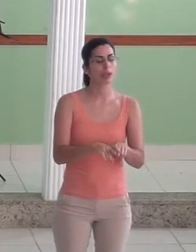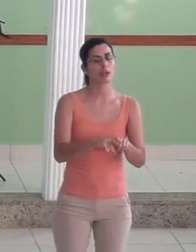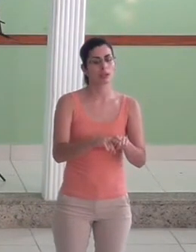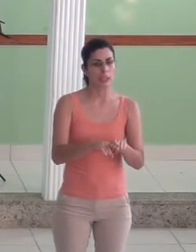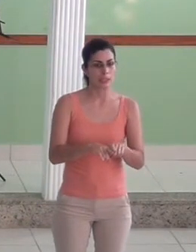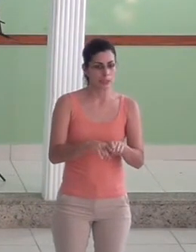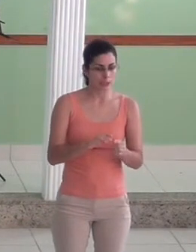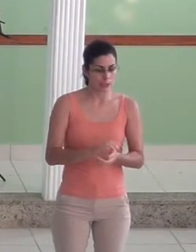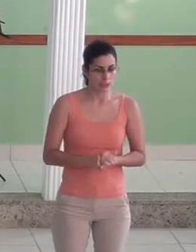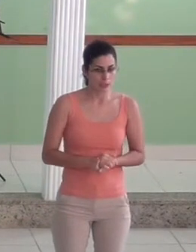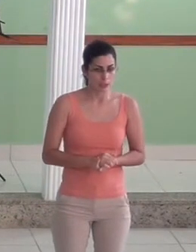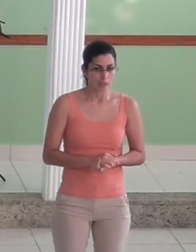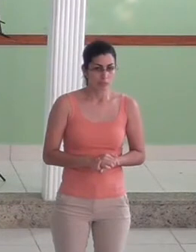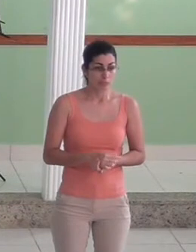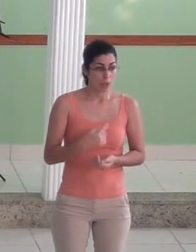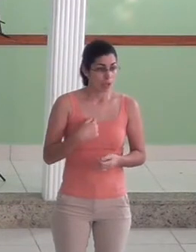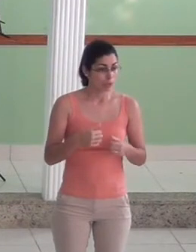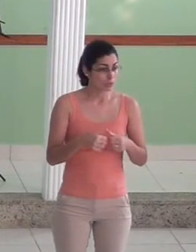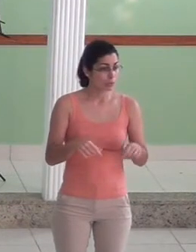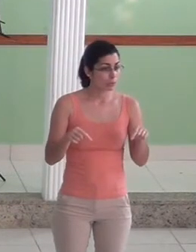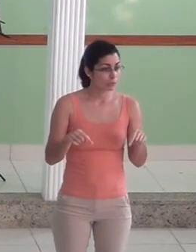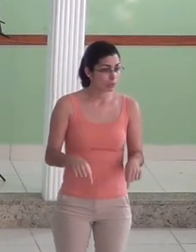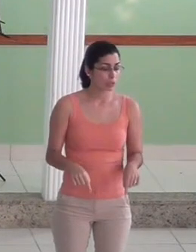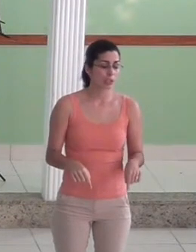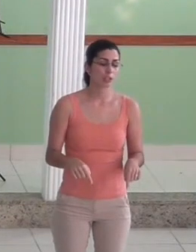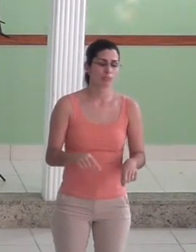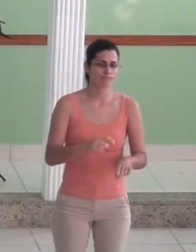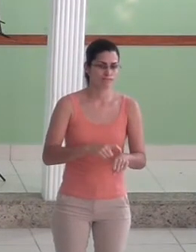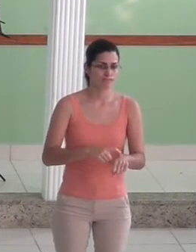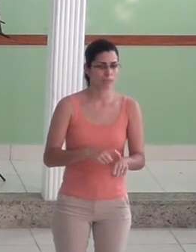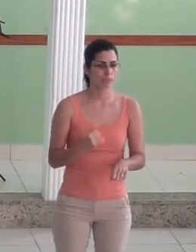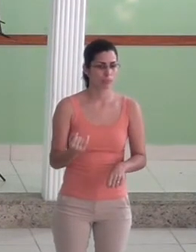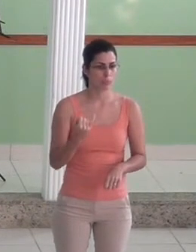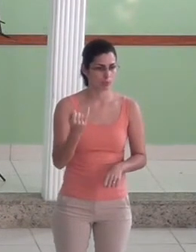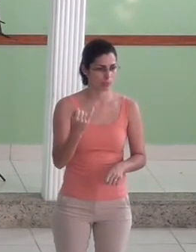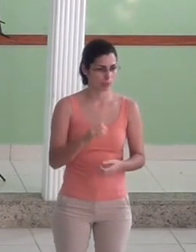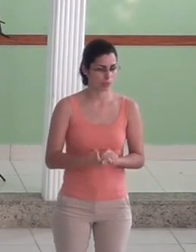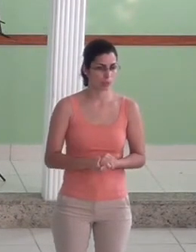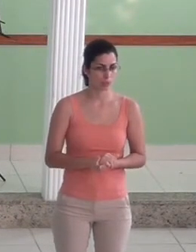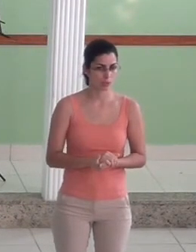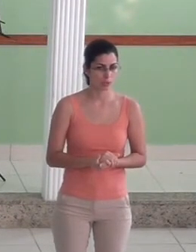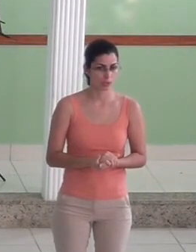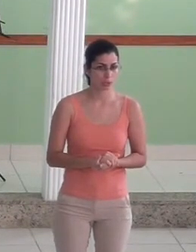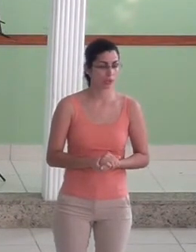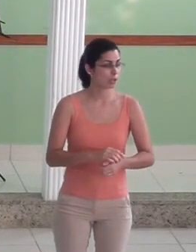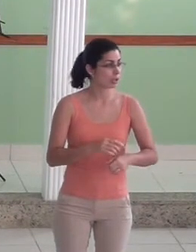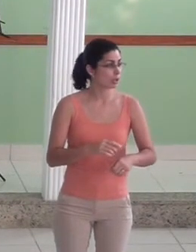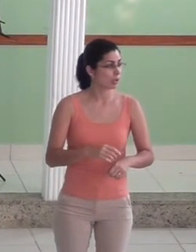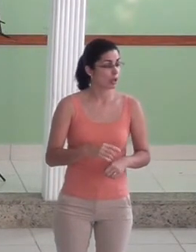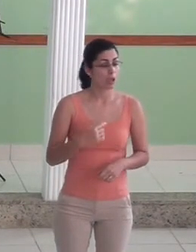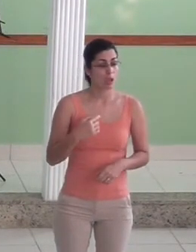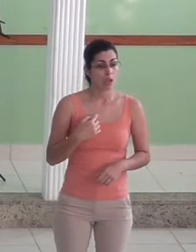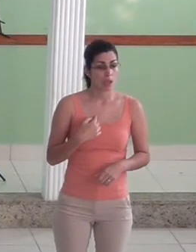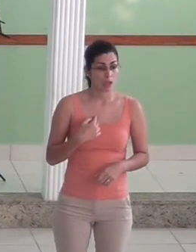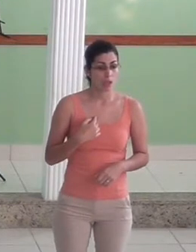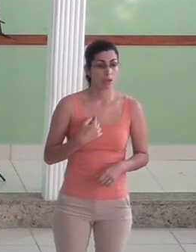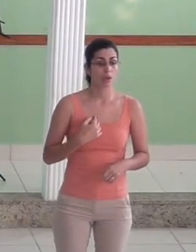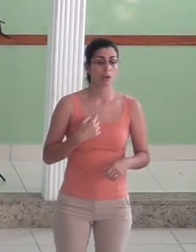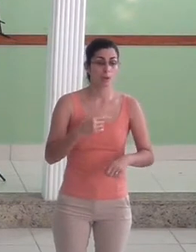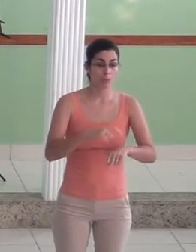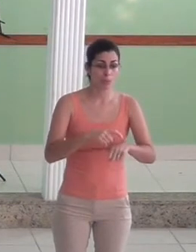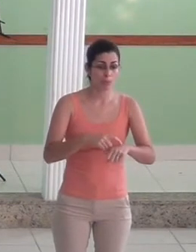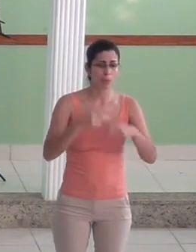aqui também nesse momento de transição. Assumi a parte de pregação da igreja, de